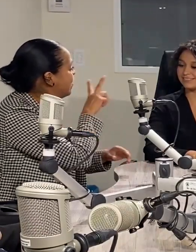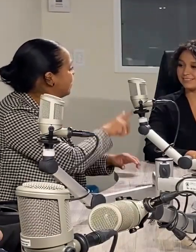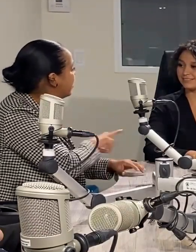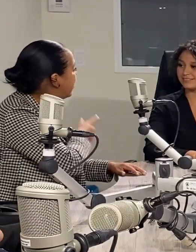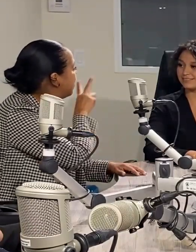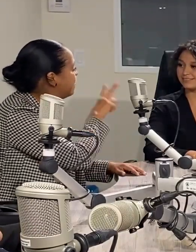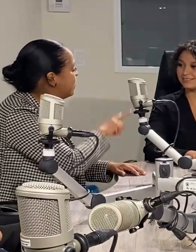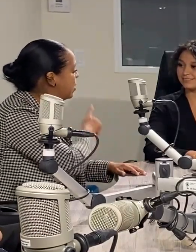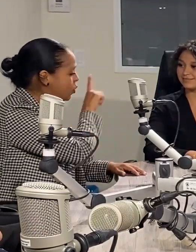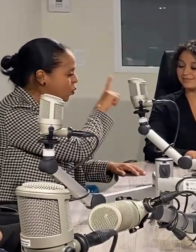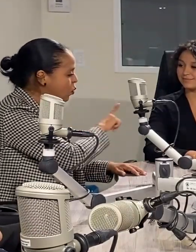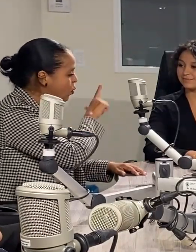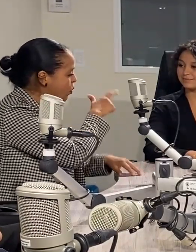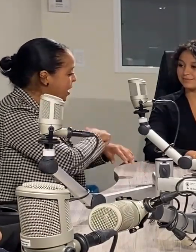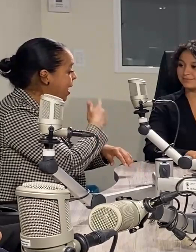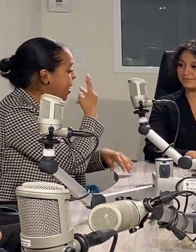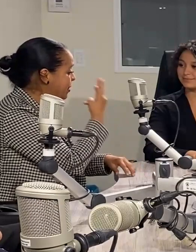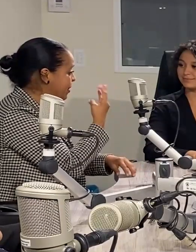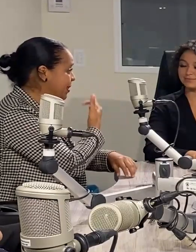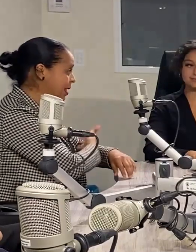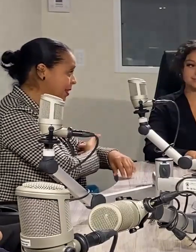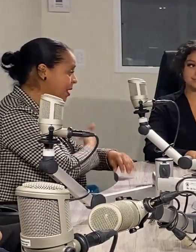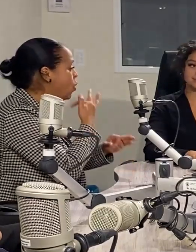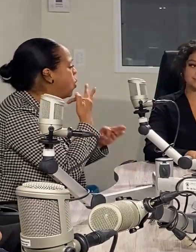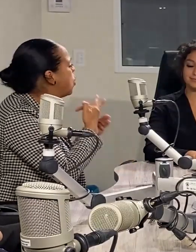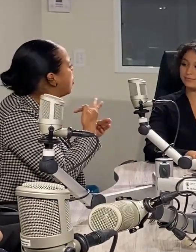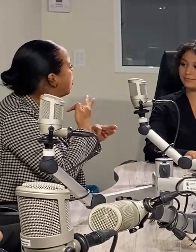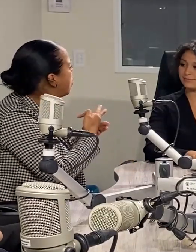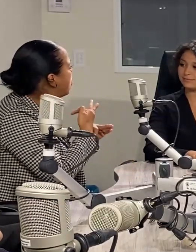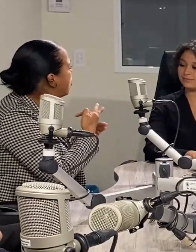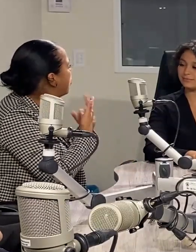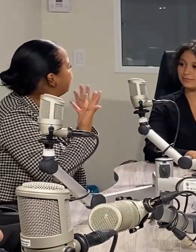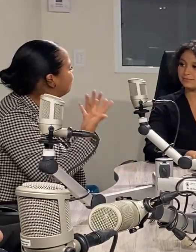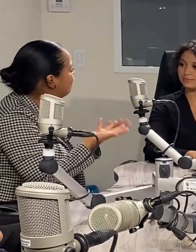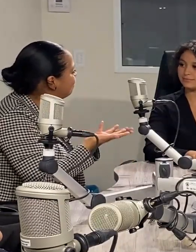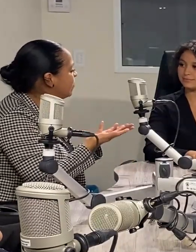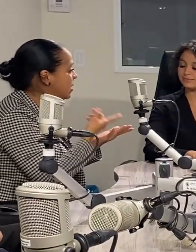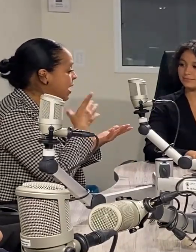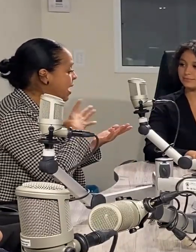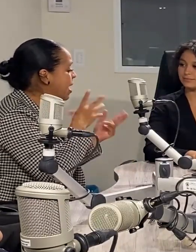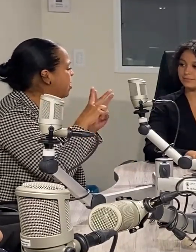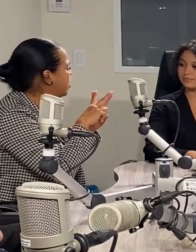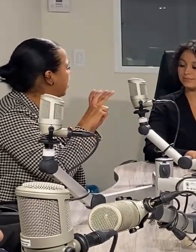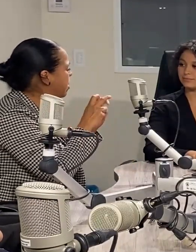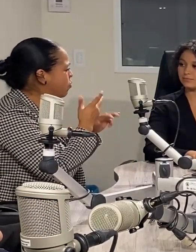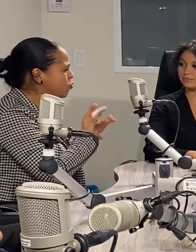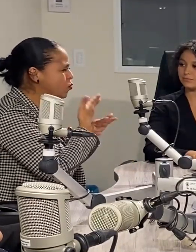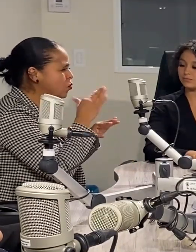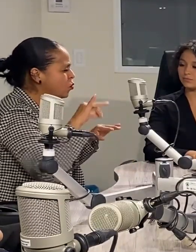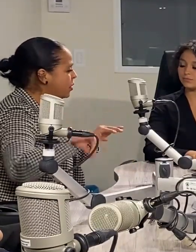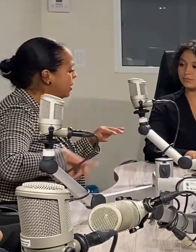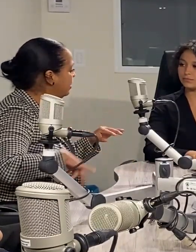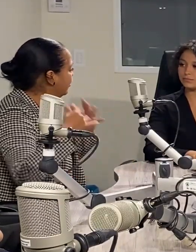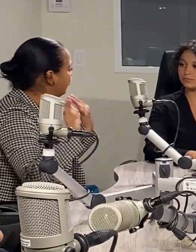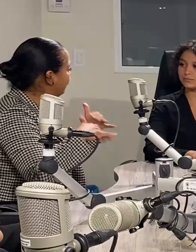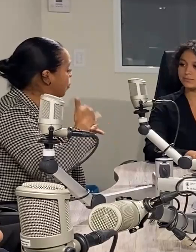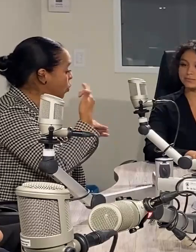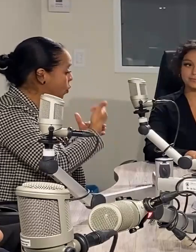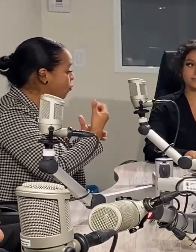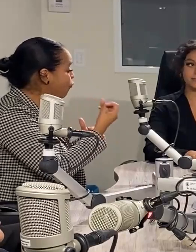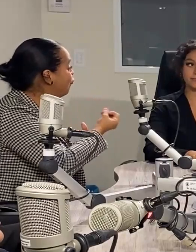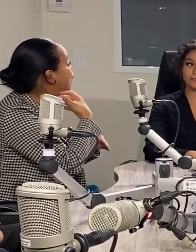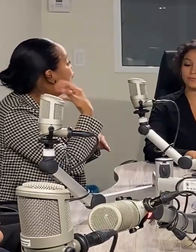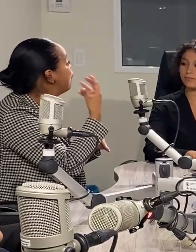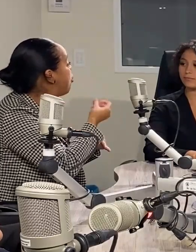viernes y los lunes a las 3 de la tarde. En esta ocasión, pues bueno, tenemos un tema muy interesante ya que se hizo un foro,